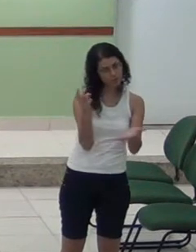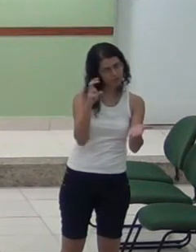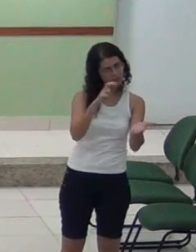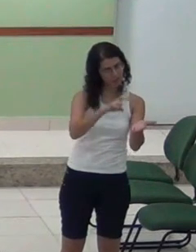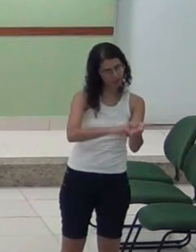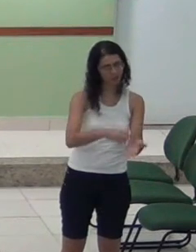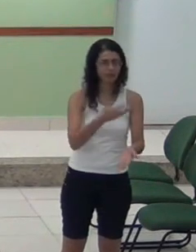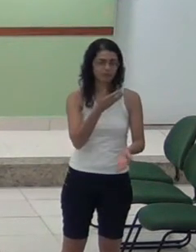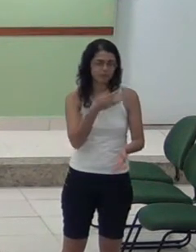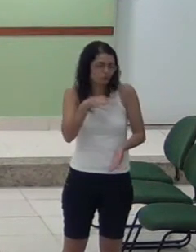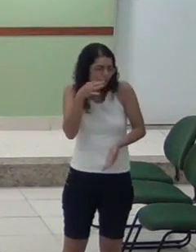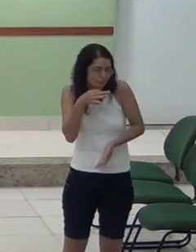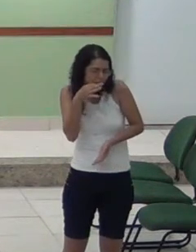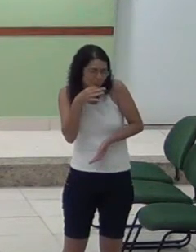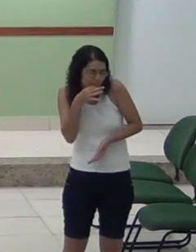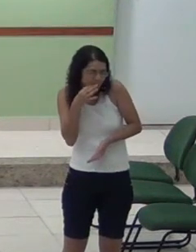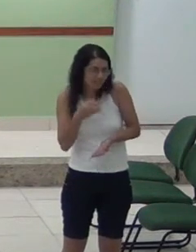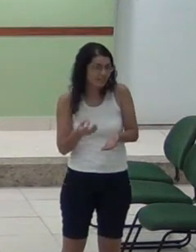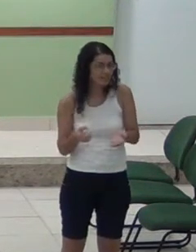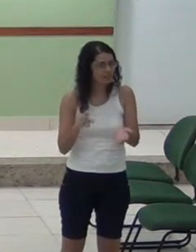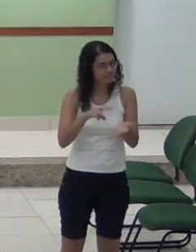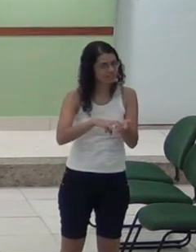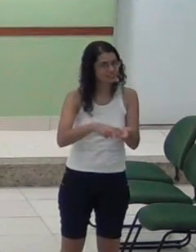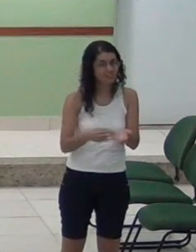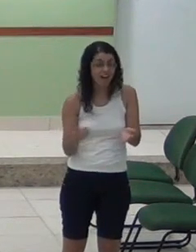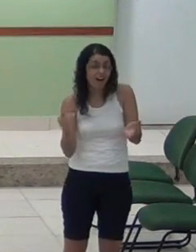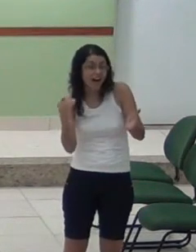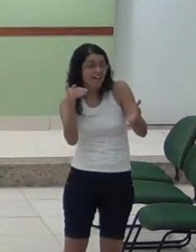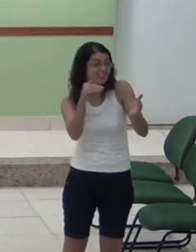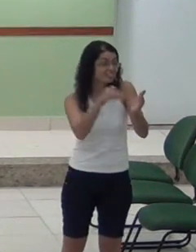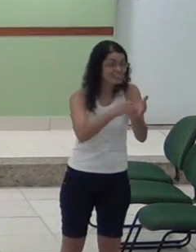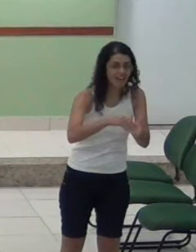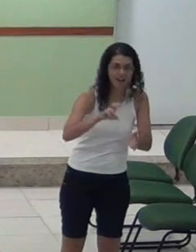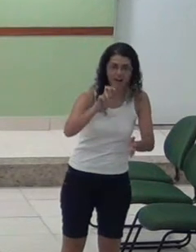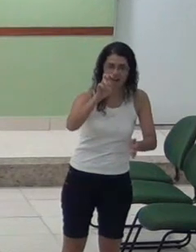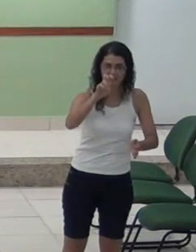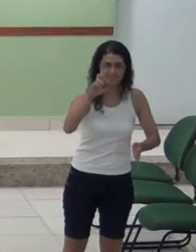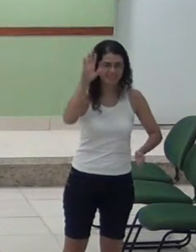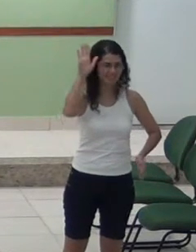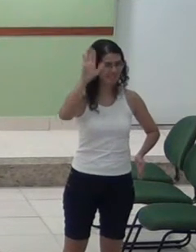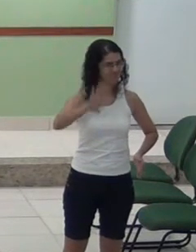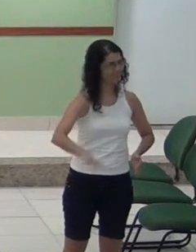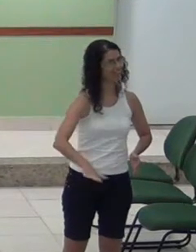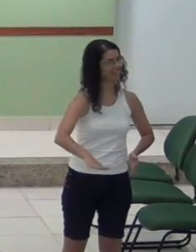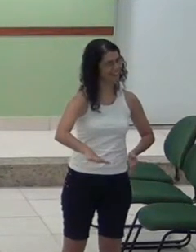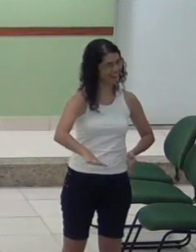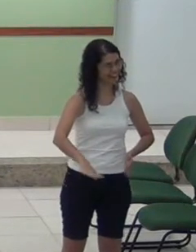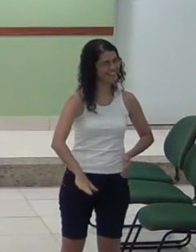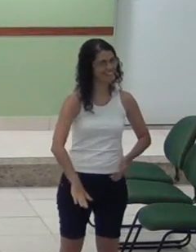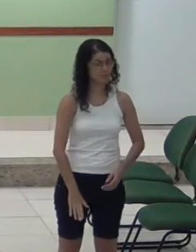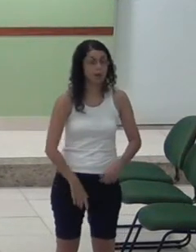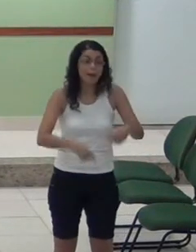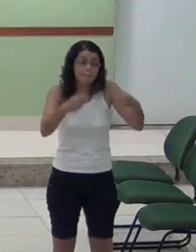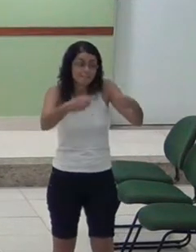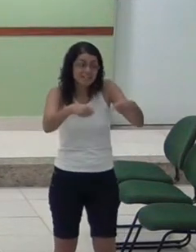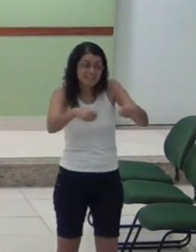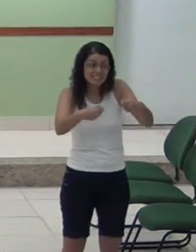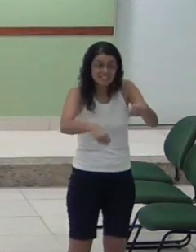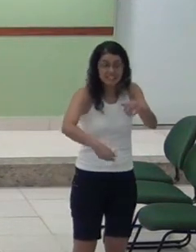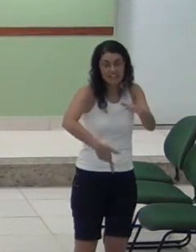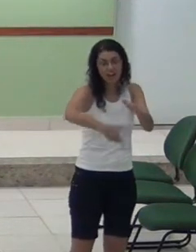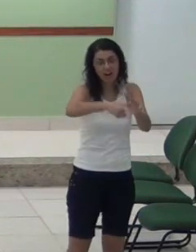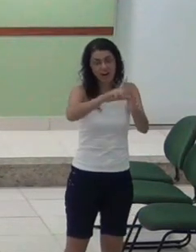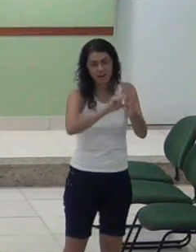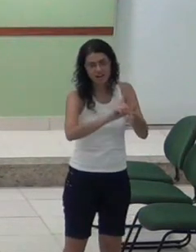com o café da manhã e vamos até às 5 horas. É necessário fazer inscrição.